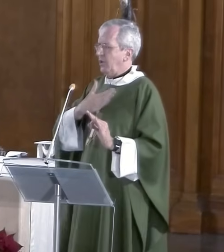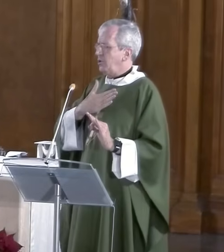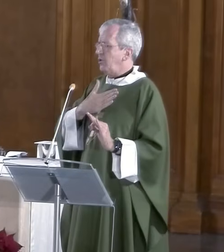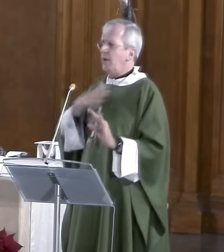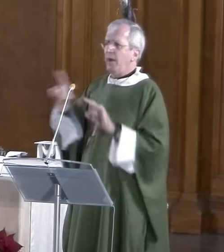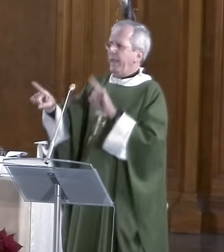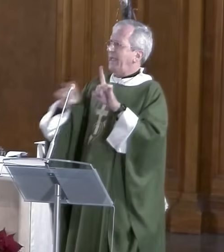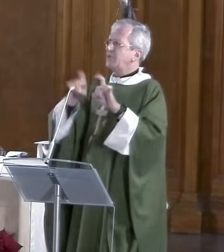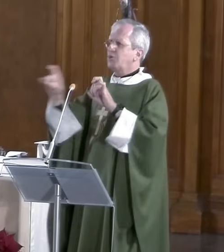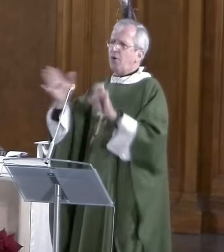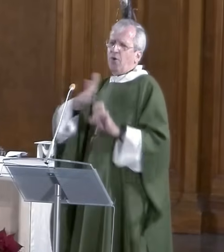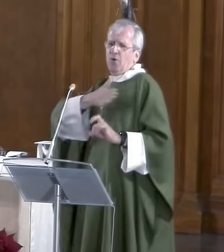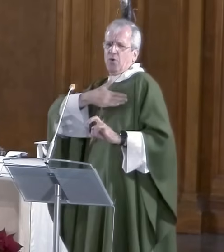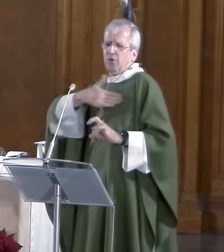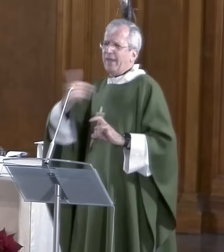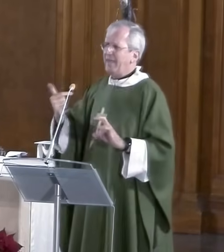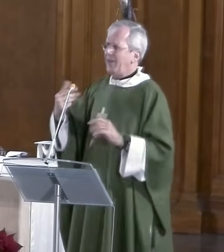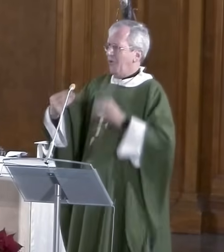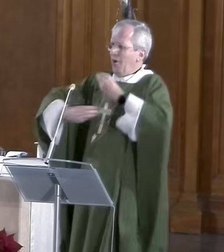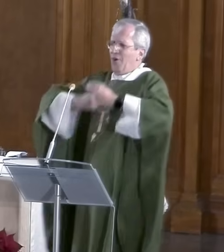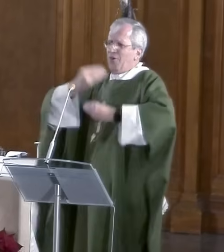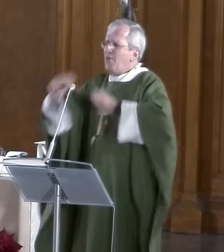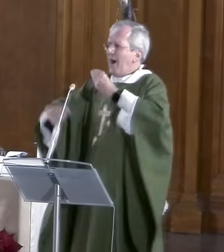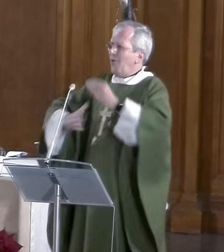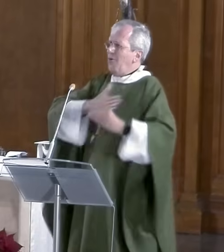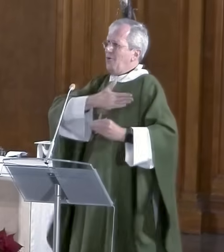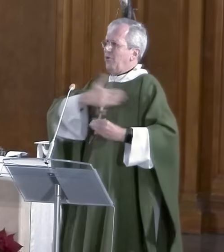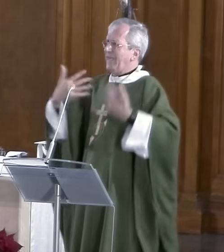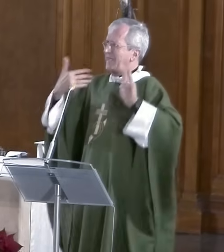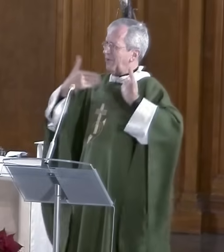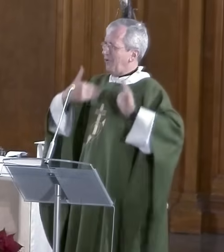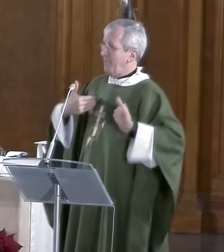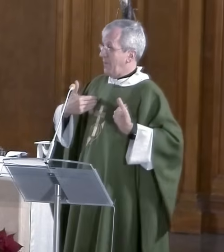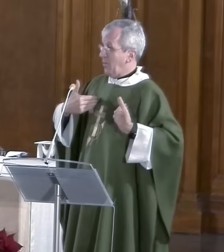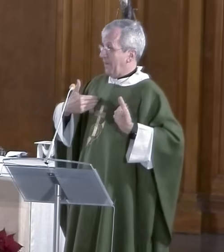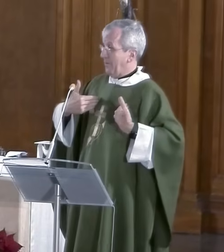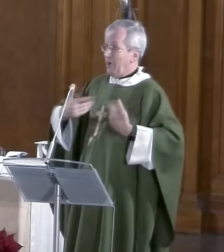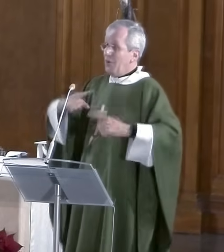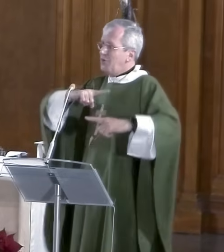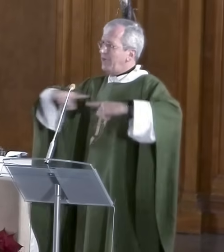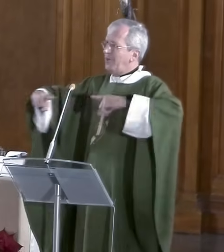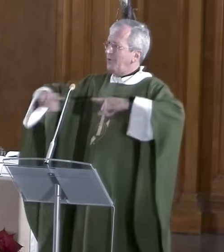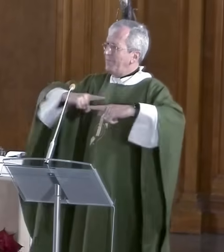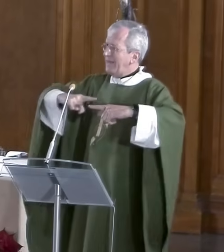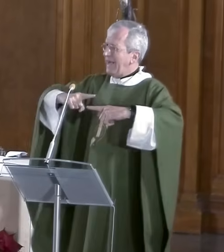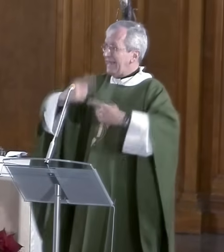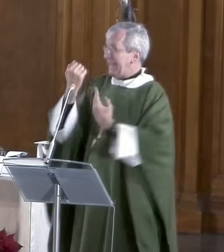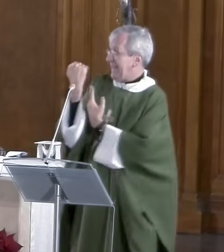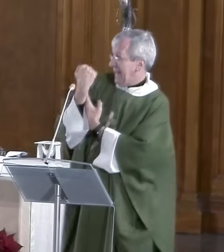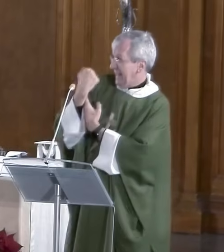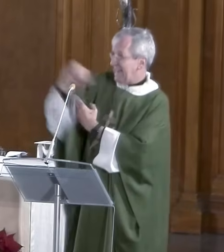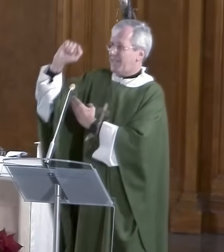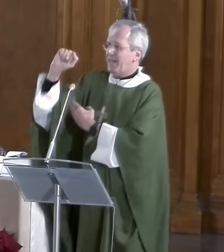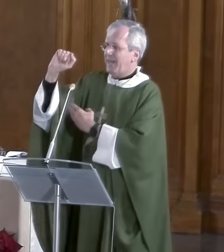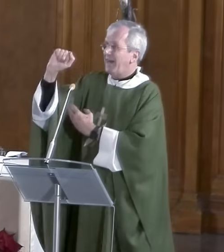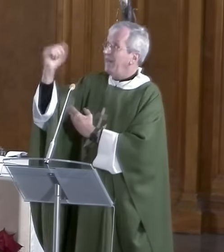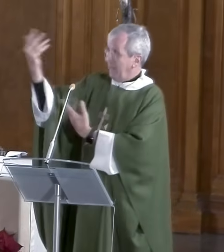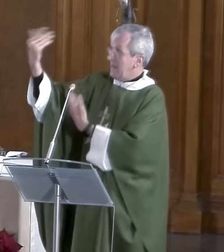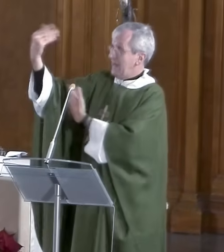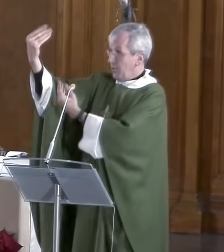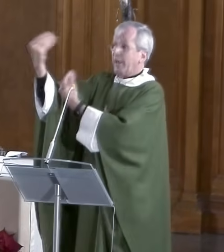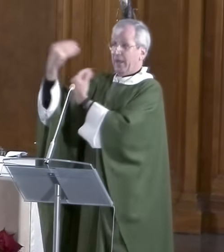mujer. Yo escojo lo que quiero, yo hago lo que quiero con mi cuerpo. Yo quiero dominar y